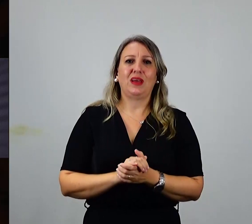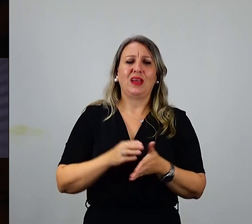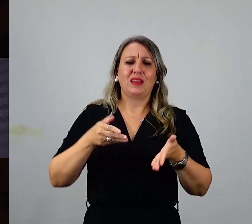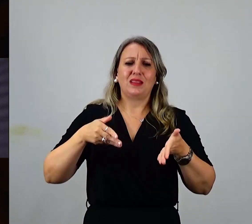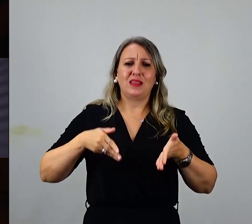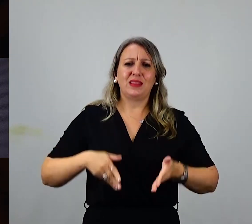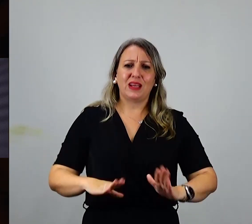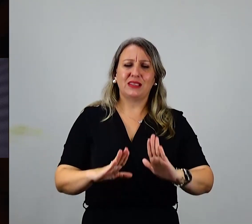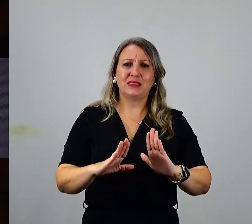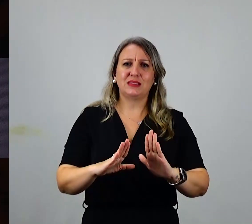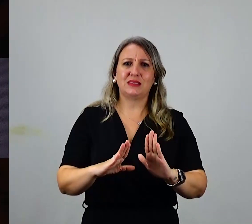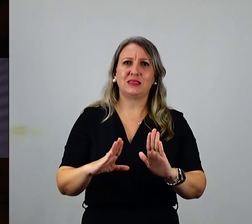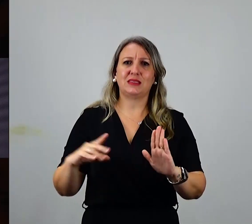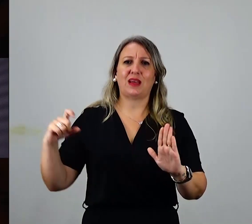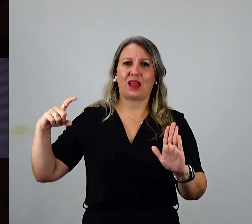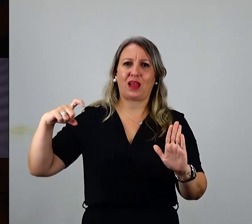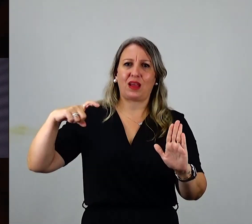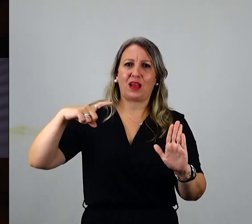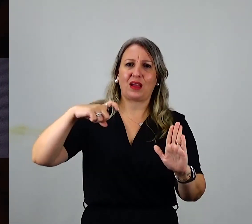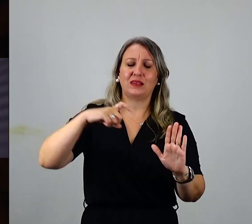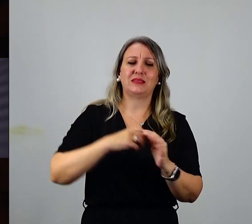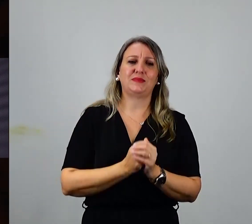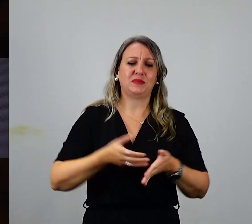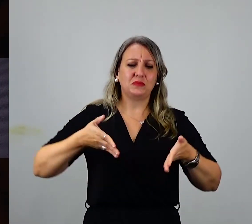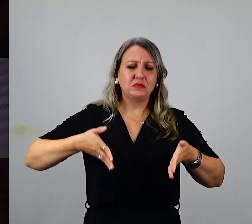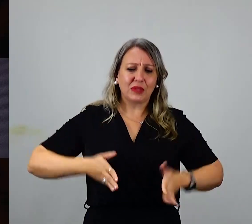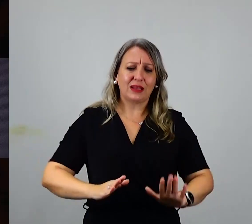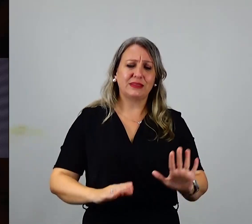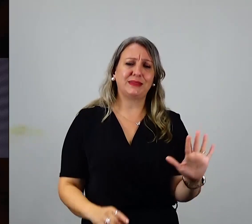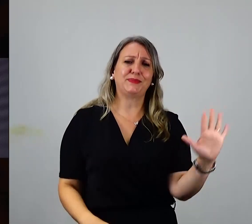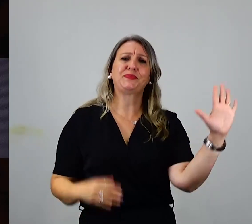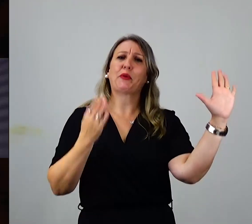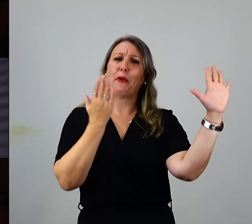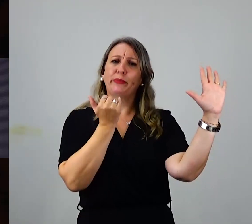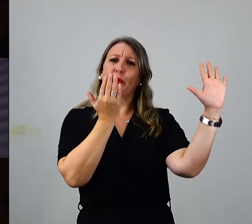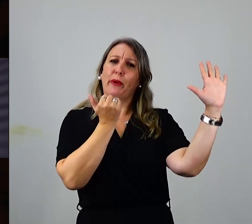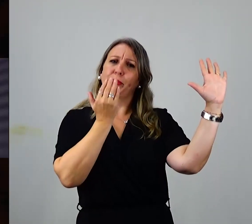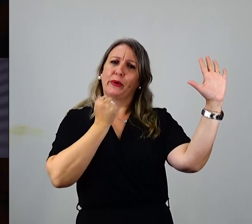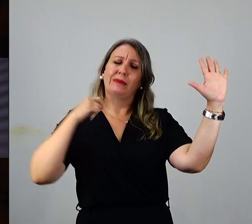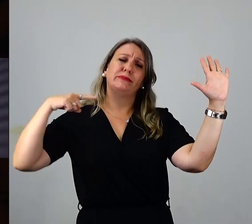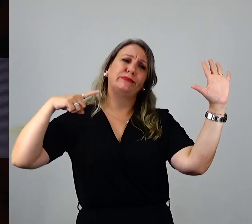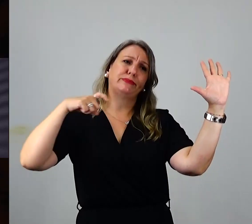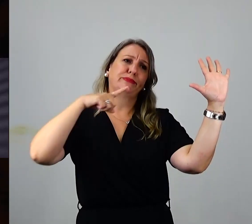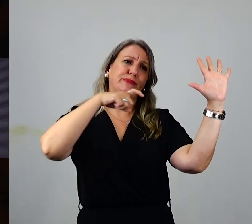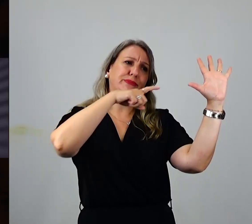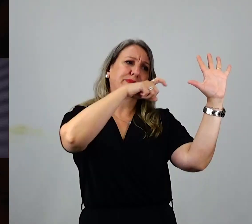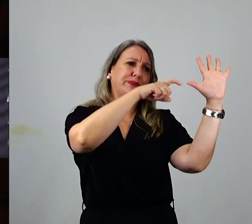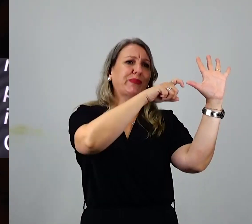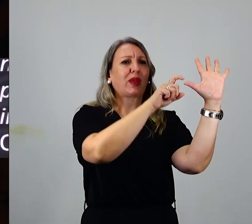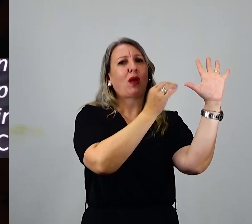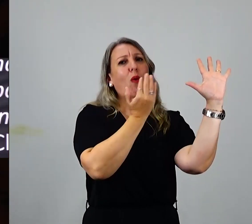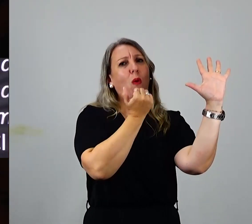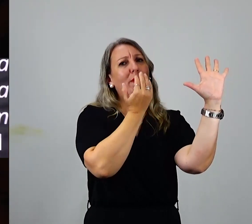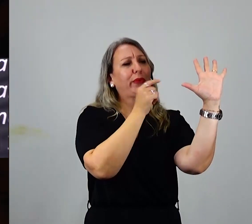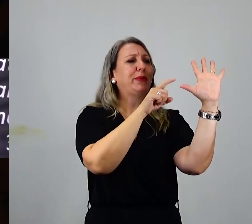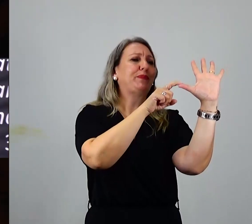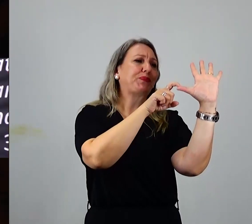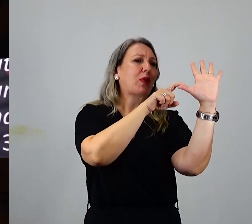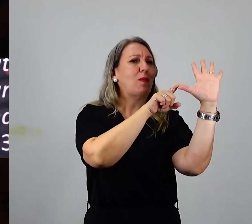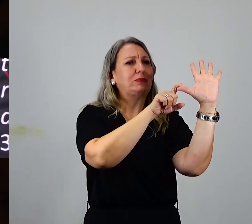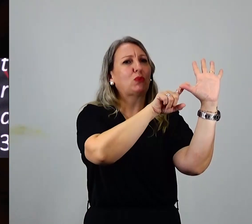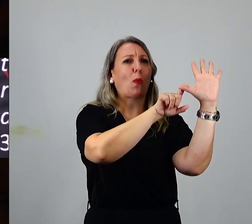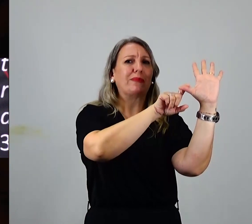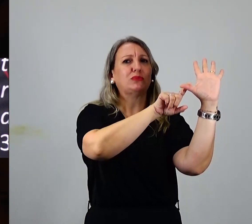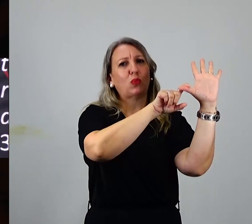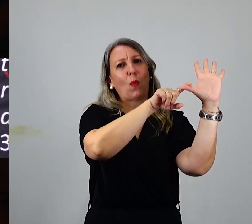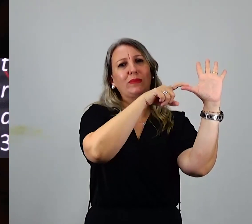só: come. Come. Ela se alimenta, e se alimenta. E conforme ela come, ela vai